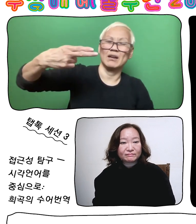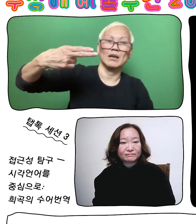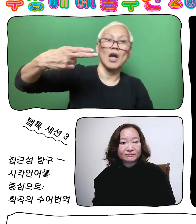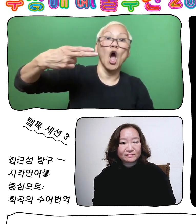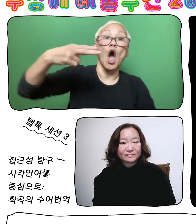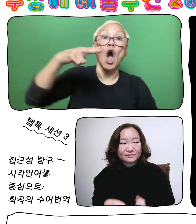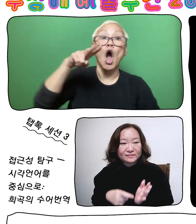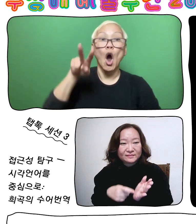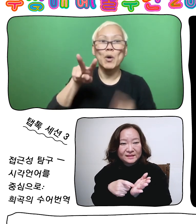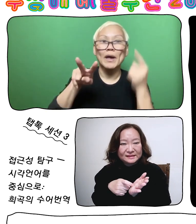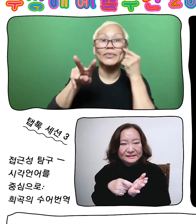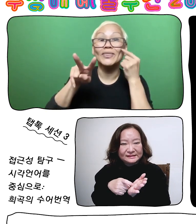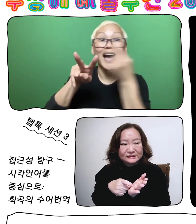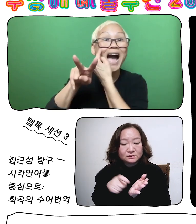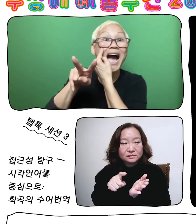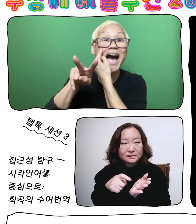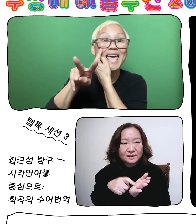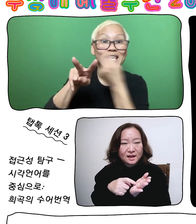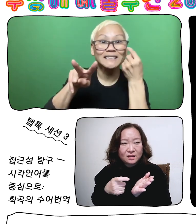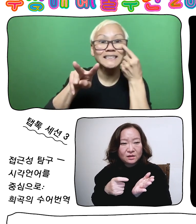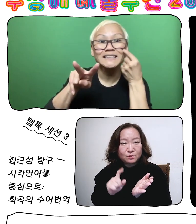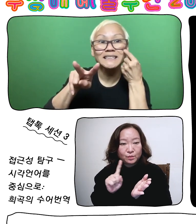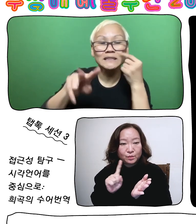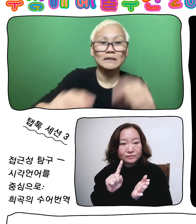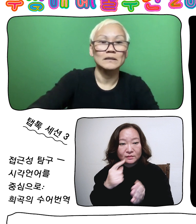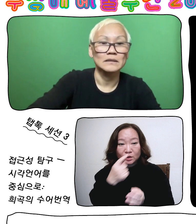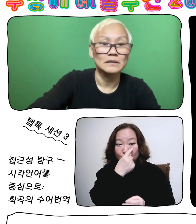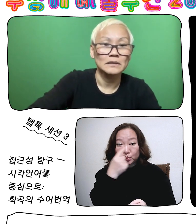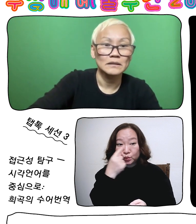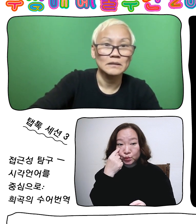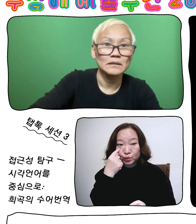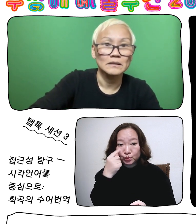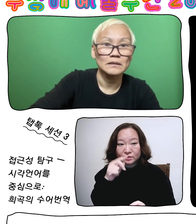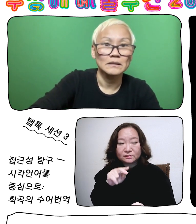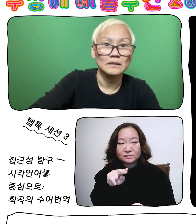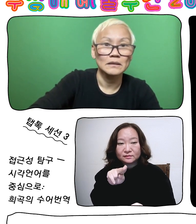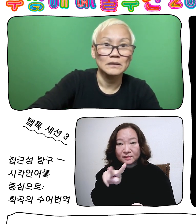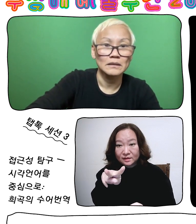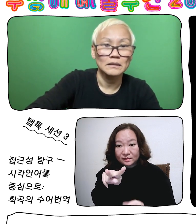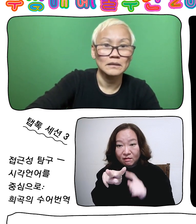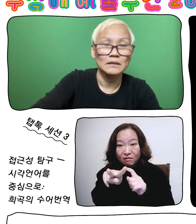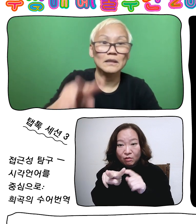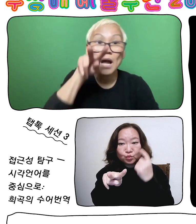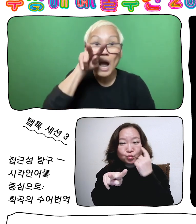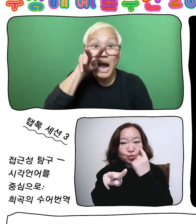이것이 내 마음에 그림을 그리는 화가와 같다는 뜻을 의미합니다.